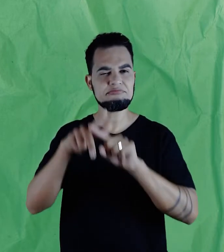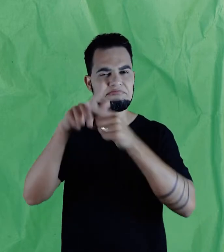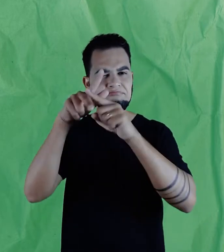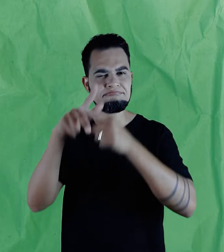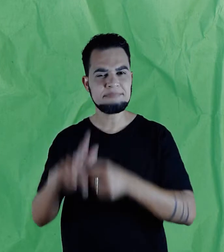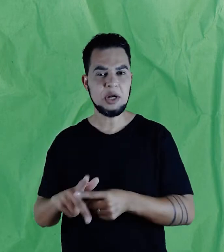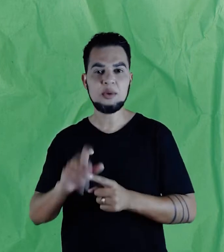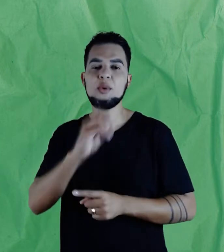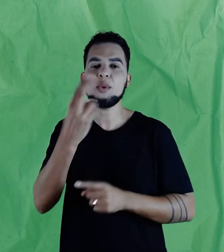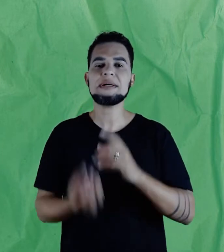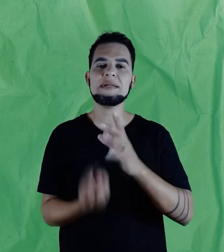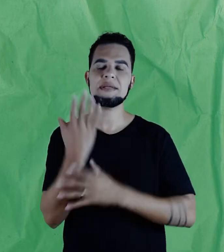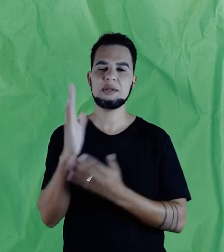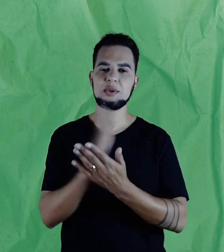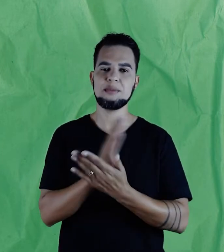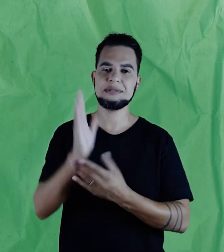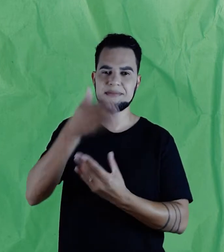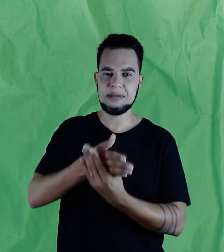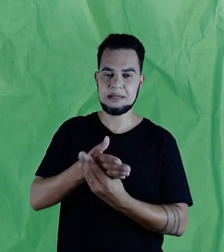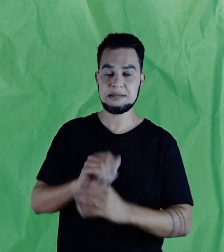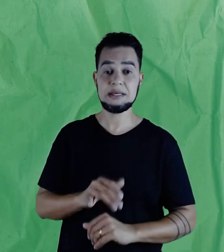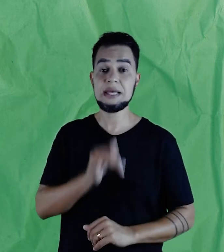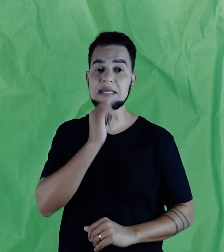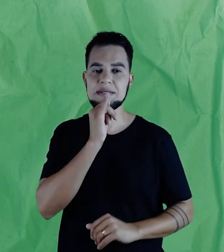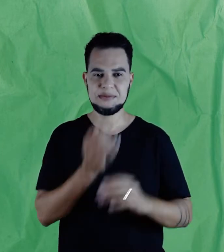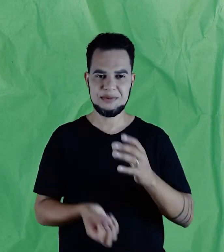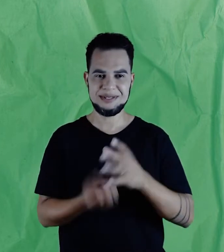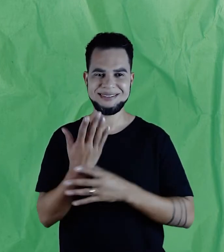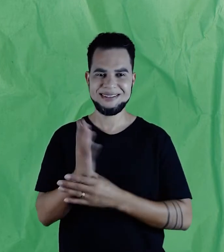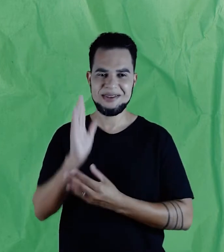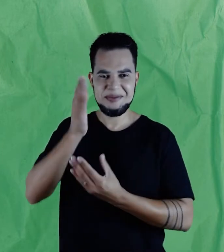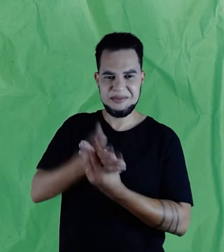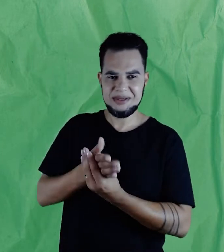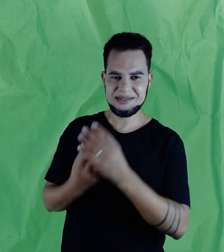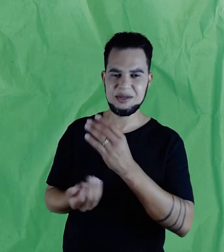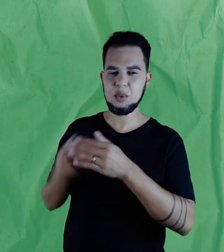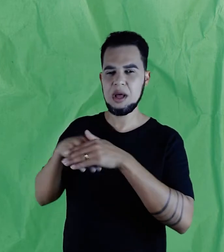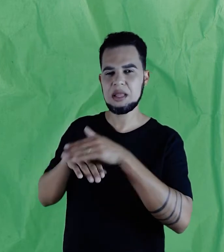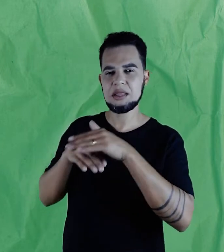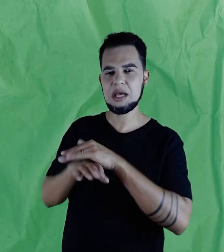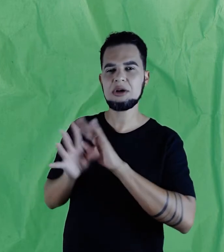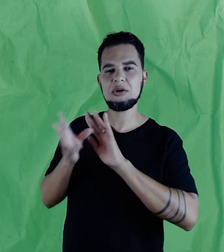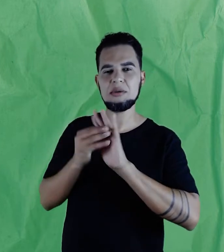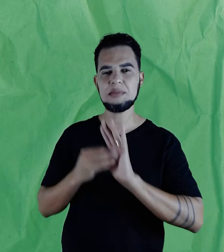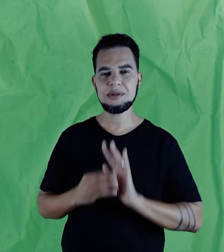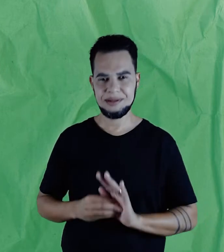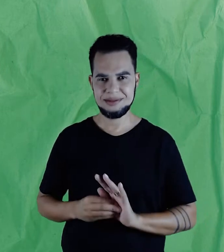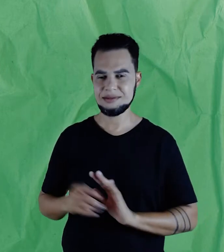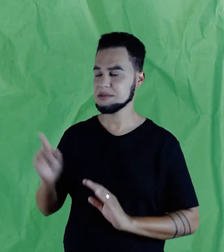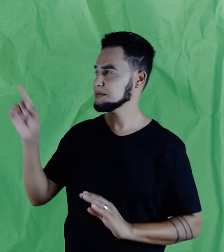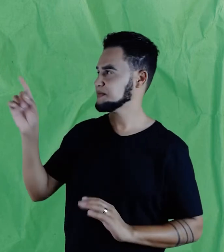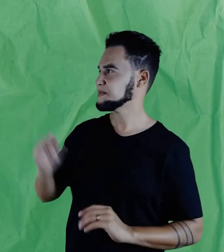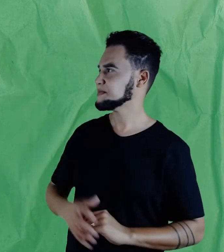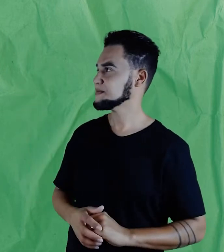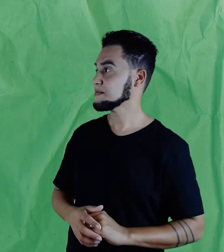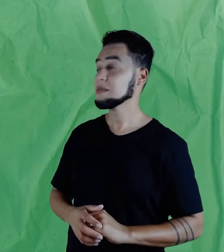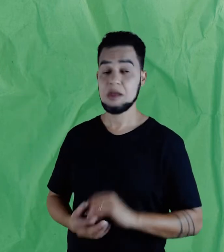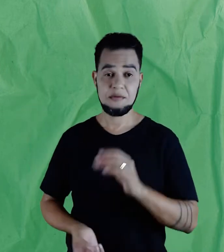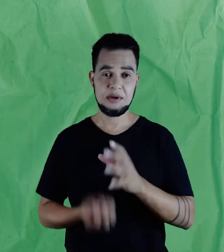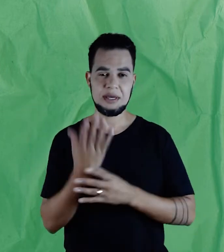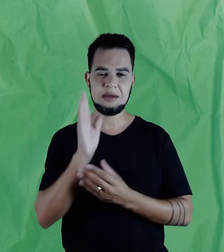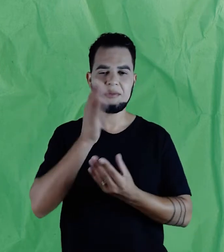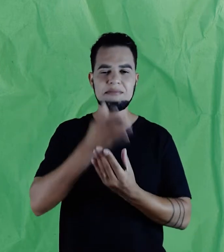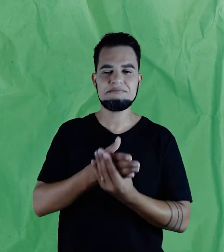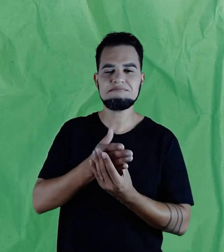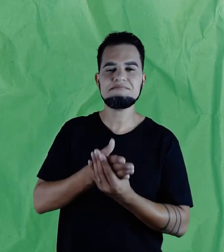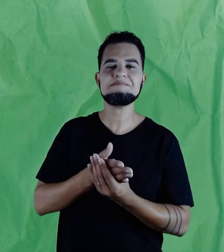pastas. Eu vou criar, por exemplo, uma pasta para guardar componentes. Tá? Eu vou criar uma outra